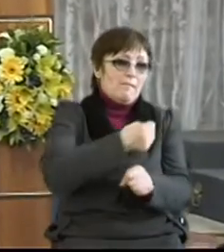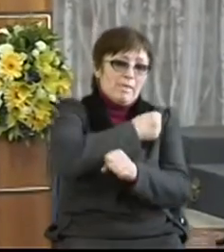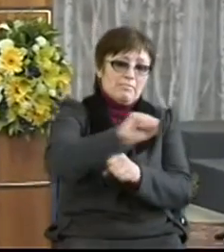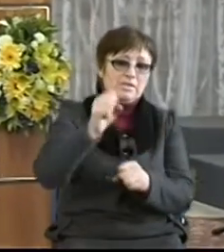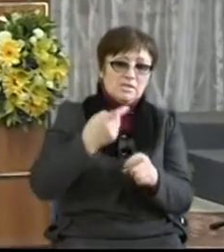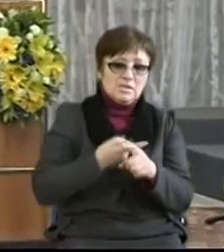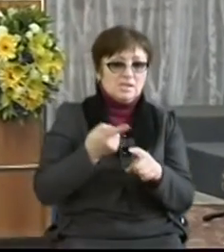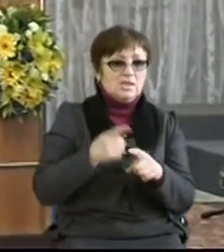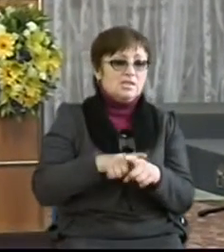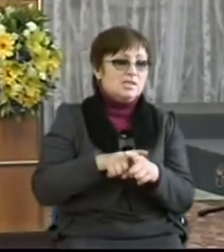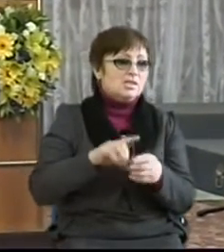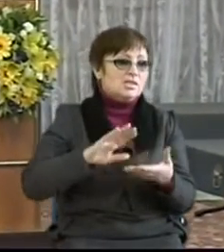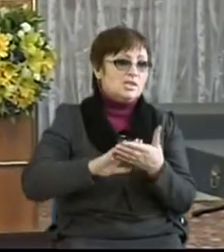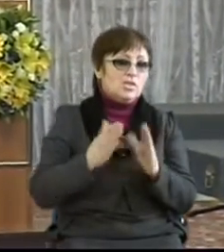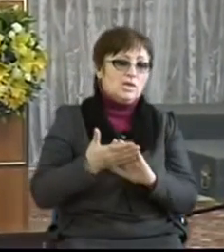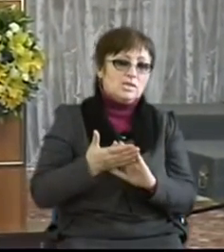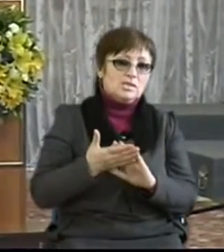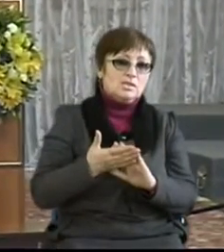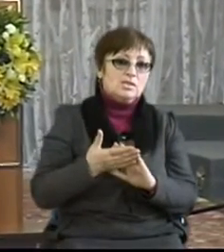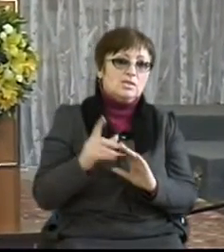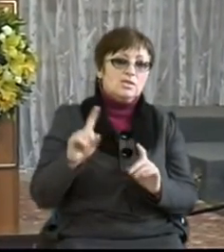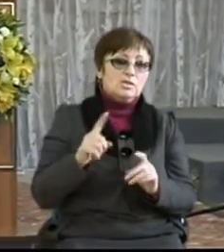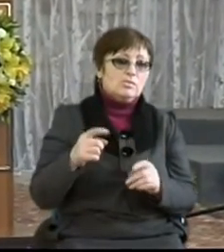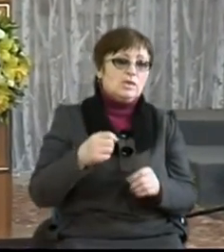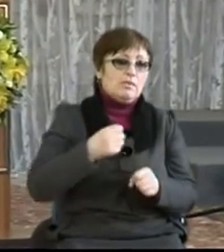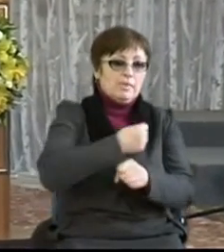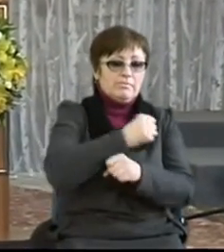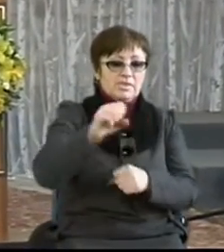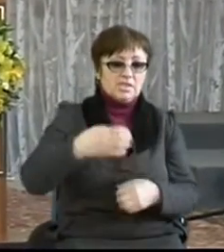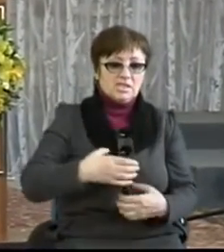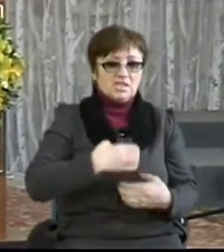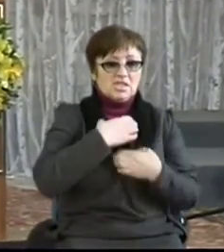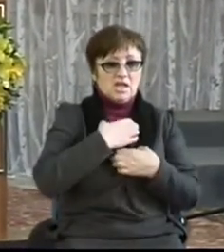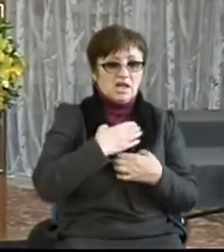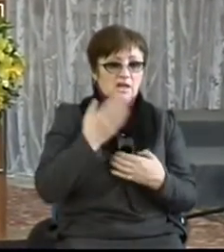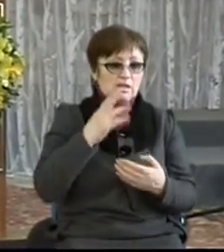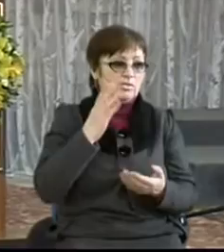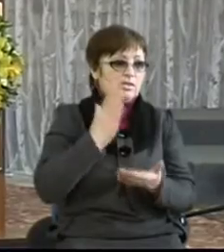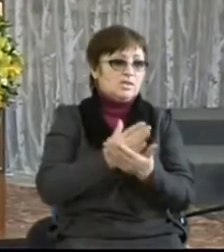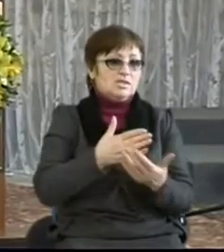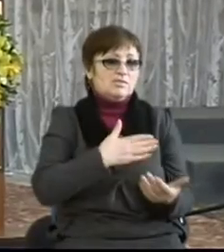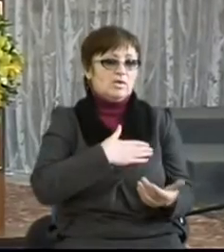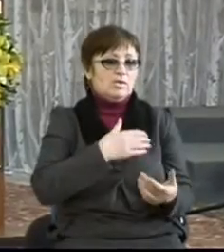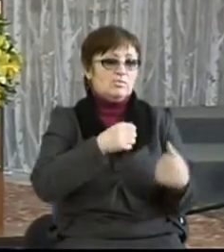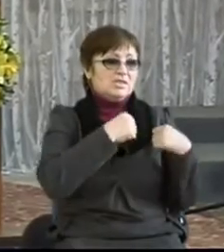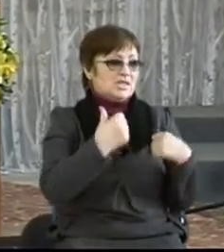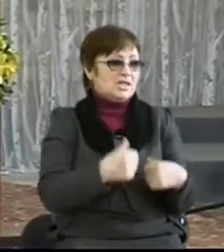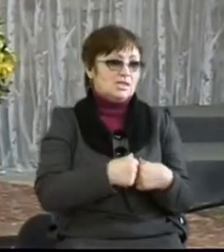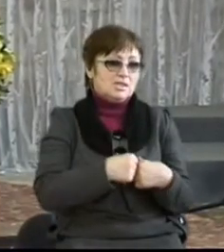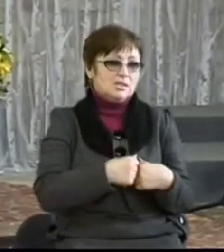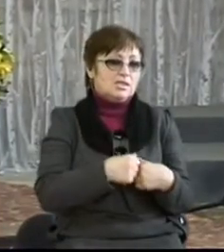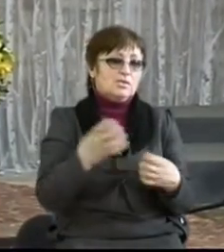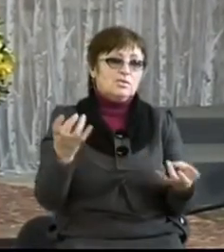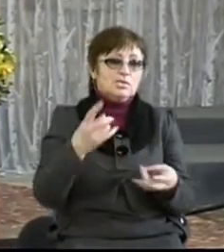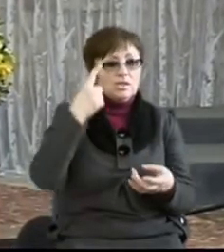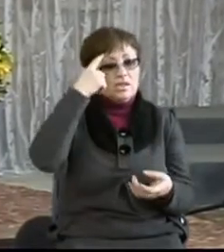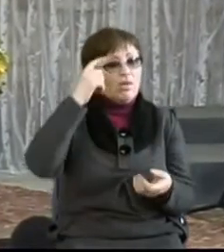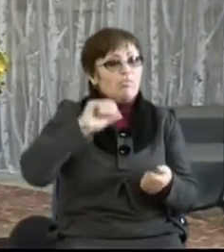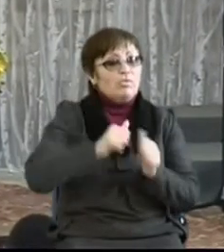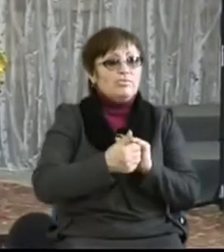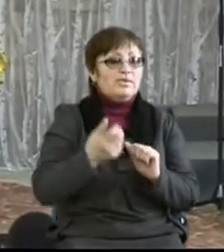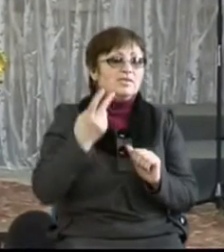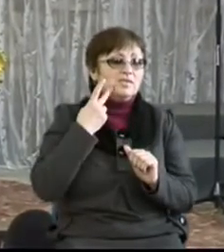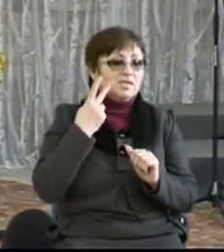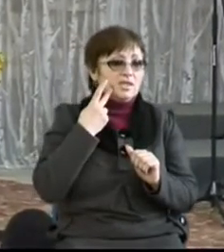сложное обстоятельство, для того, чтобы мне преодолеть этот страх, который находится сейчас в моем сердце. Мы должны помнить всегда